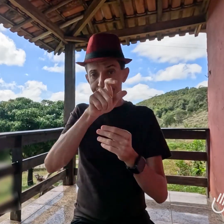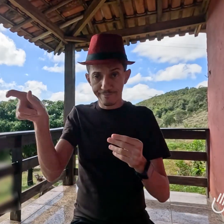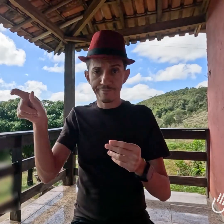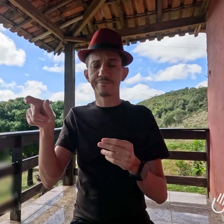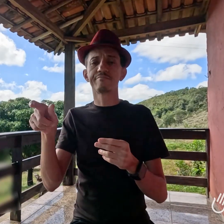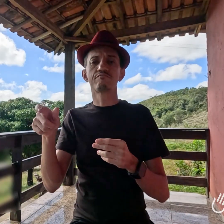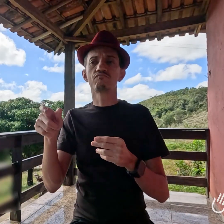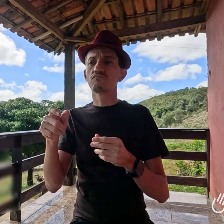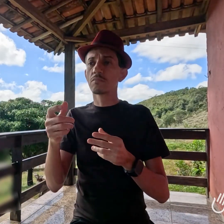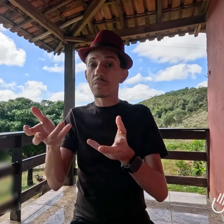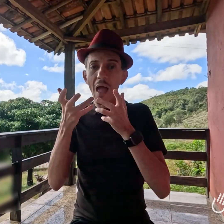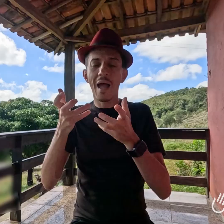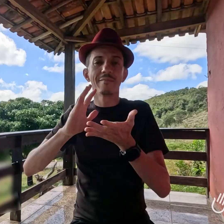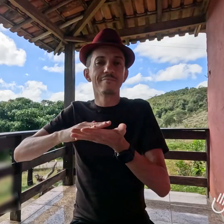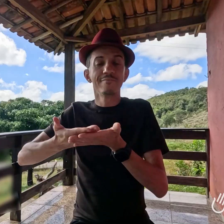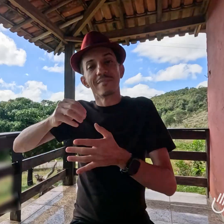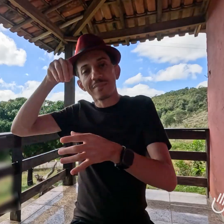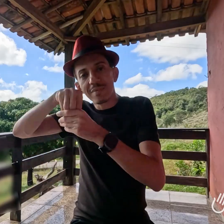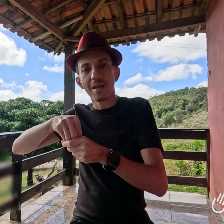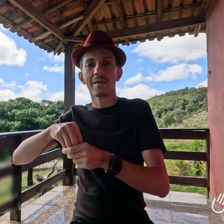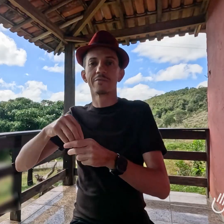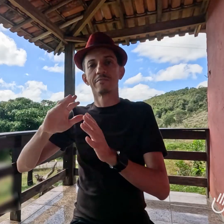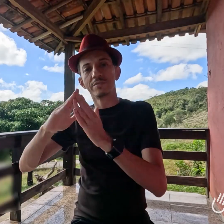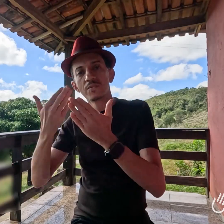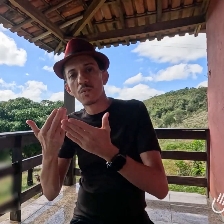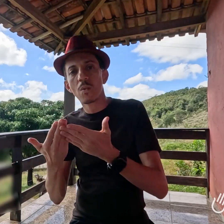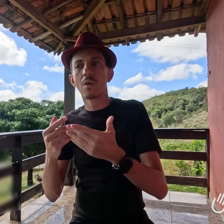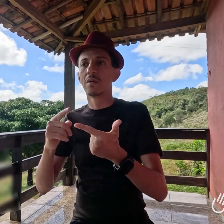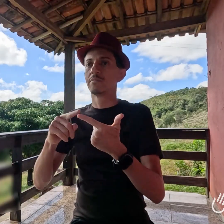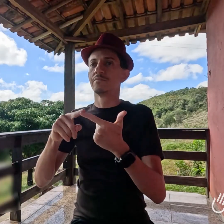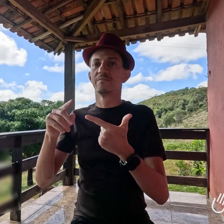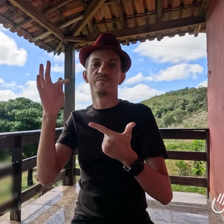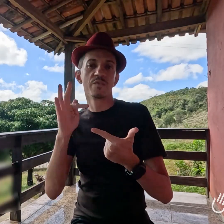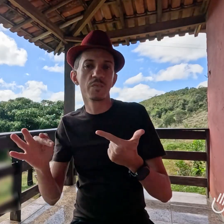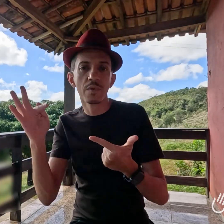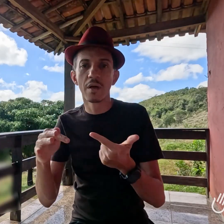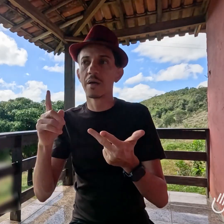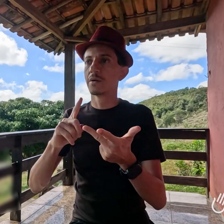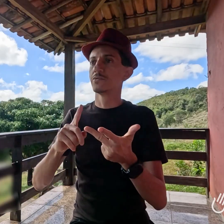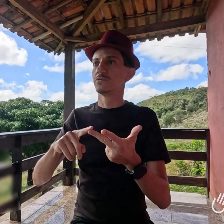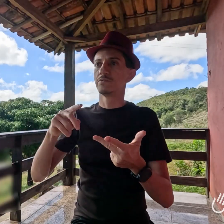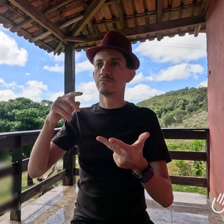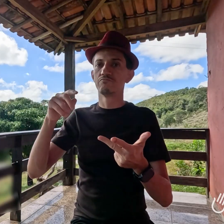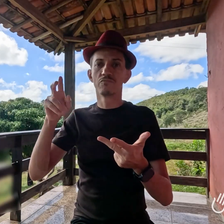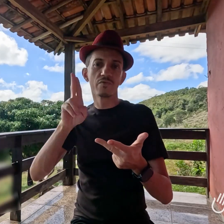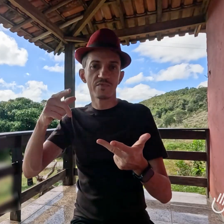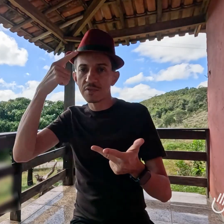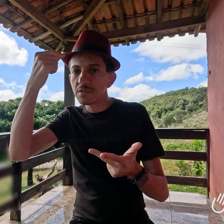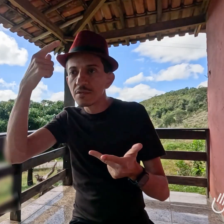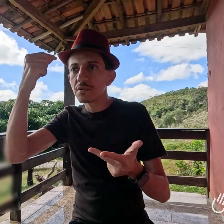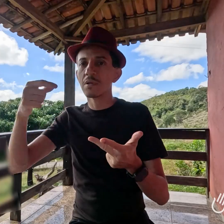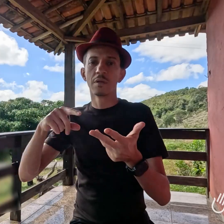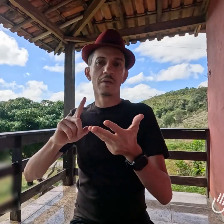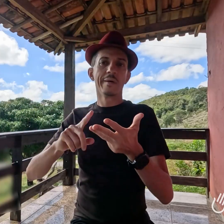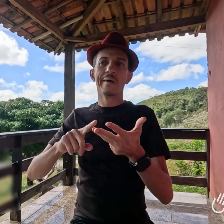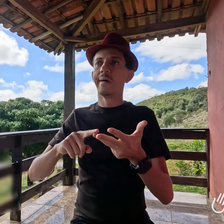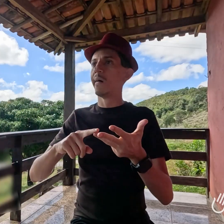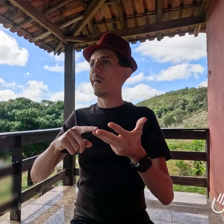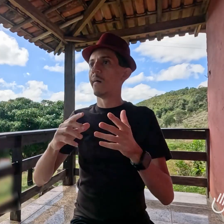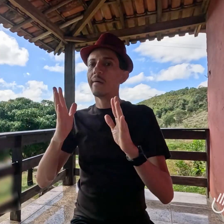interpretando português escrito, ou outras formas. Então, qualquer que seja o seu objetivo nesse sentido. Agora, existem muitas